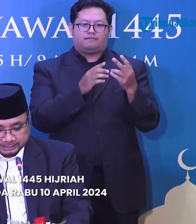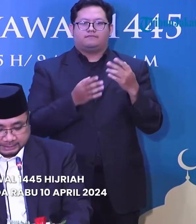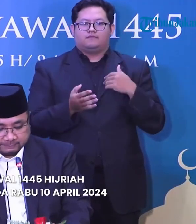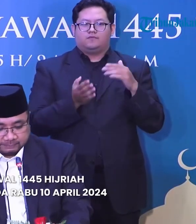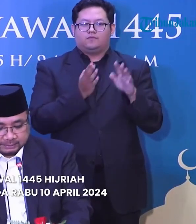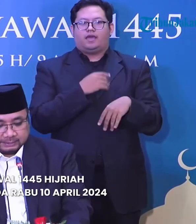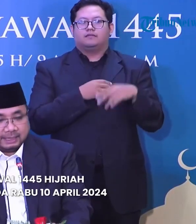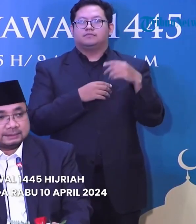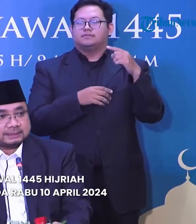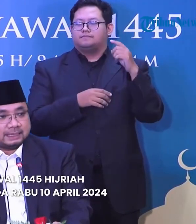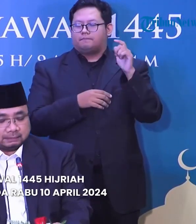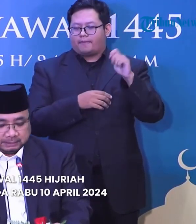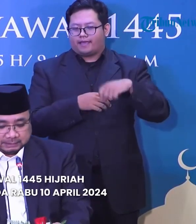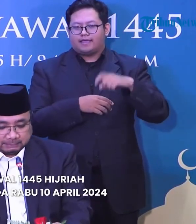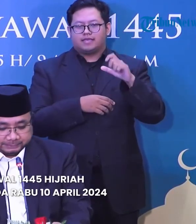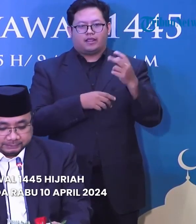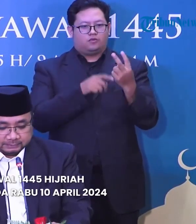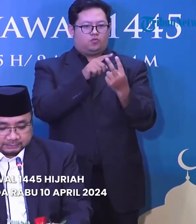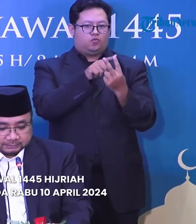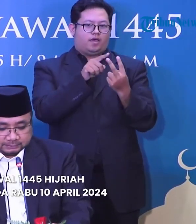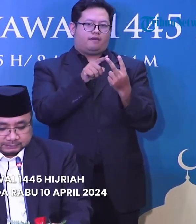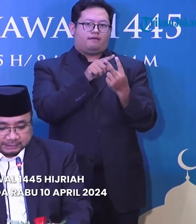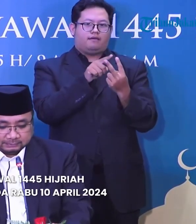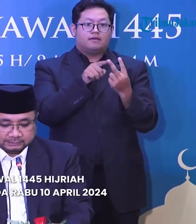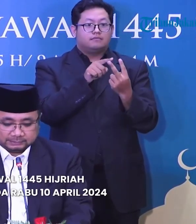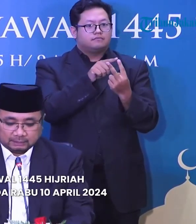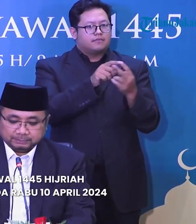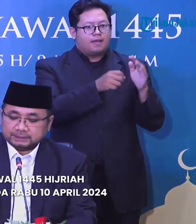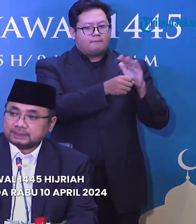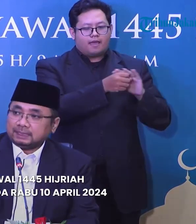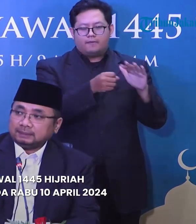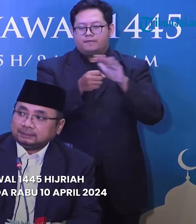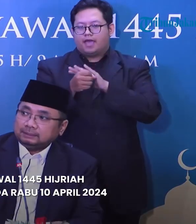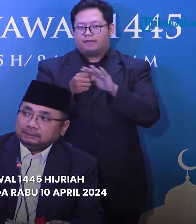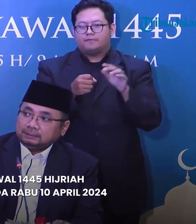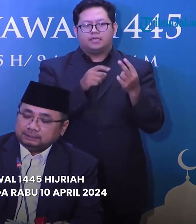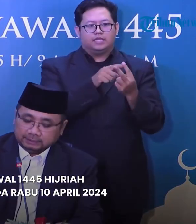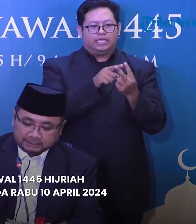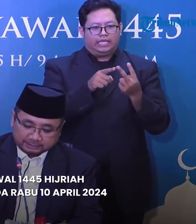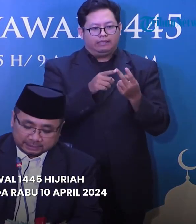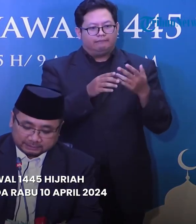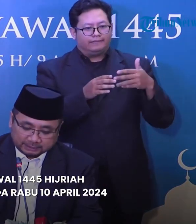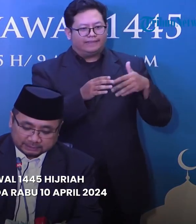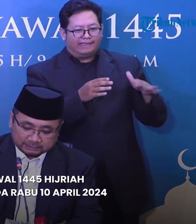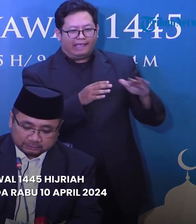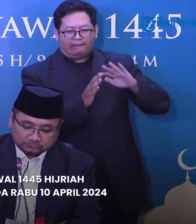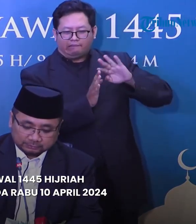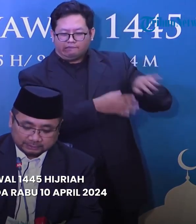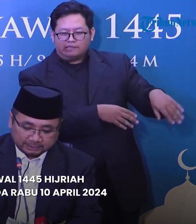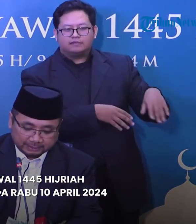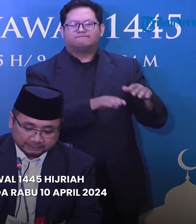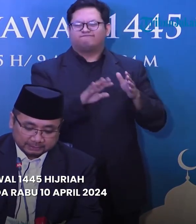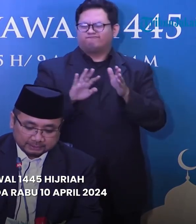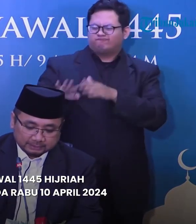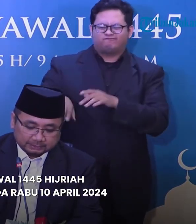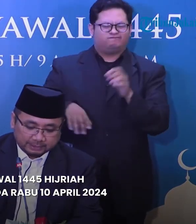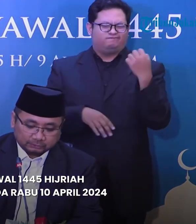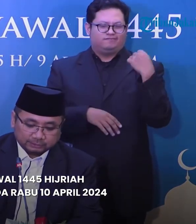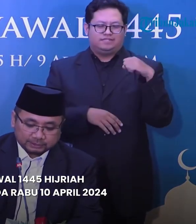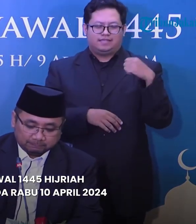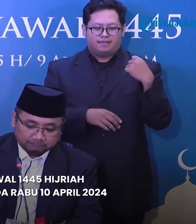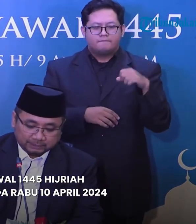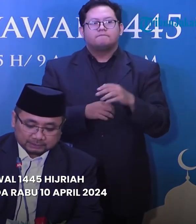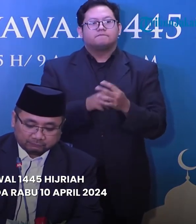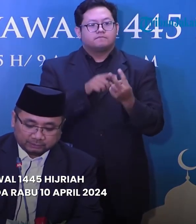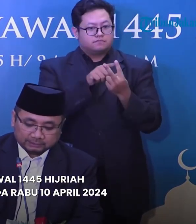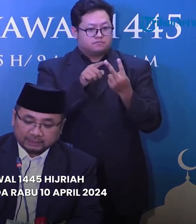Komariah yang saling melengkapi dan tidak bisa dinegasikan satu dengan yang lain yaitu